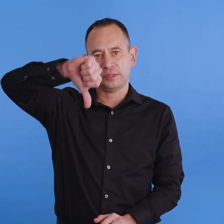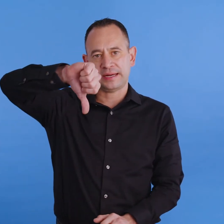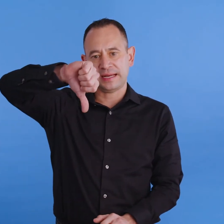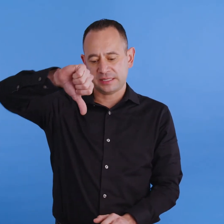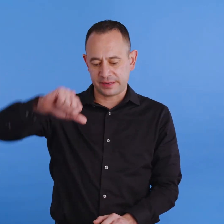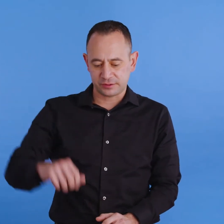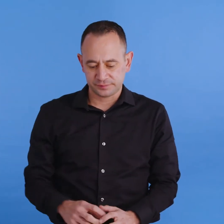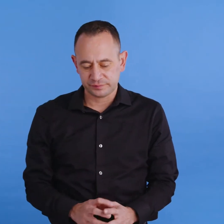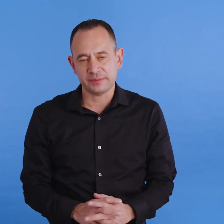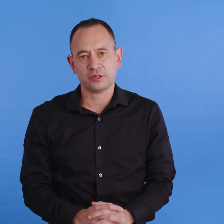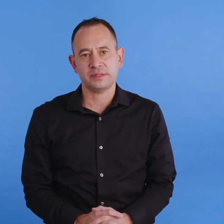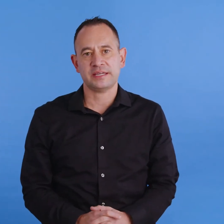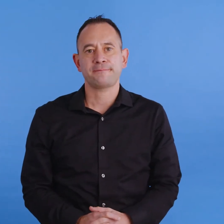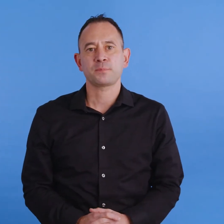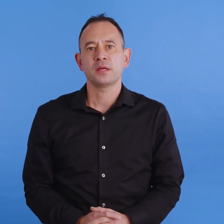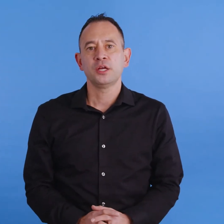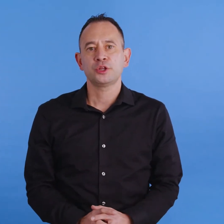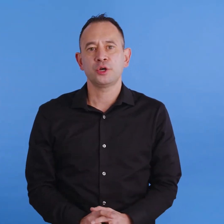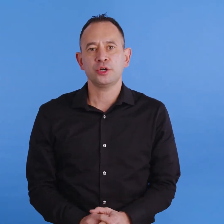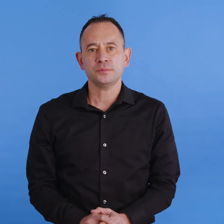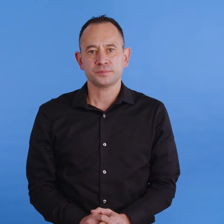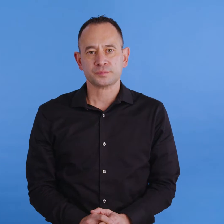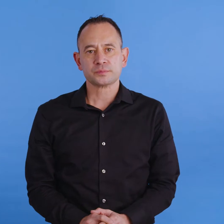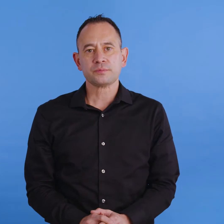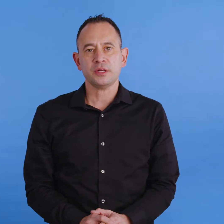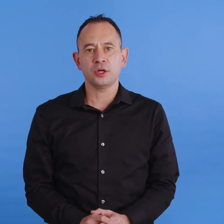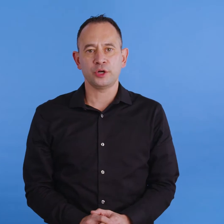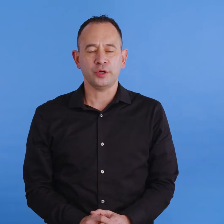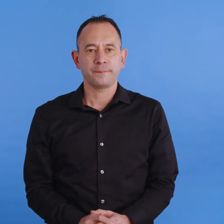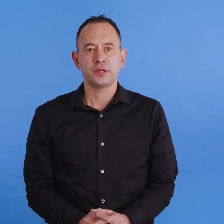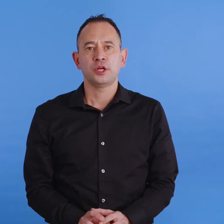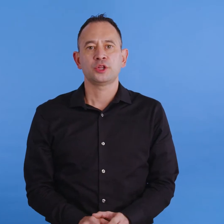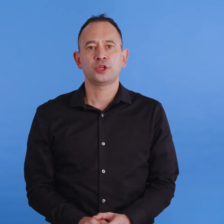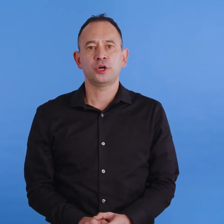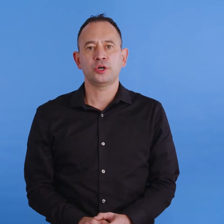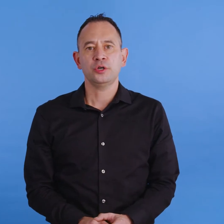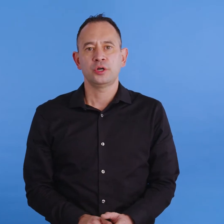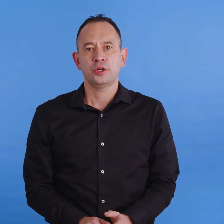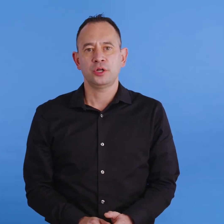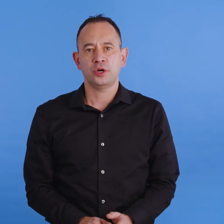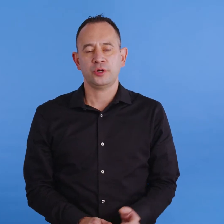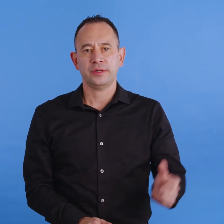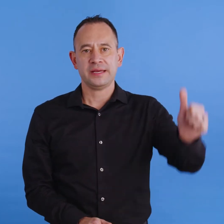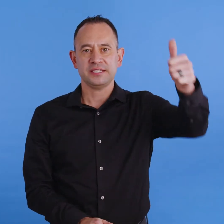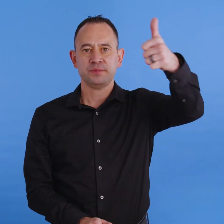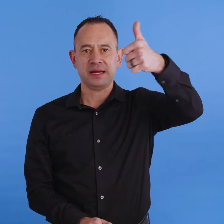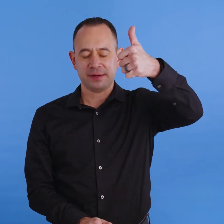pulgar hacia abajo. Vamos a comenzar. Toro, loro. Toro, loro. Esas palabras